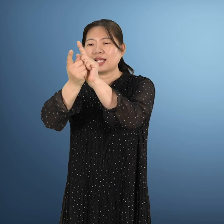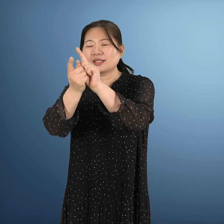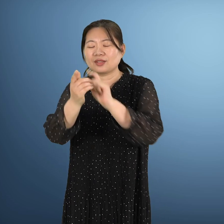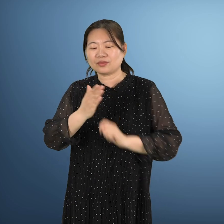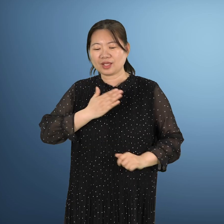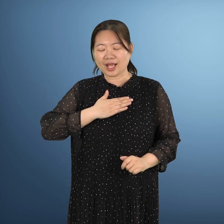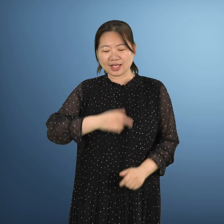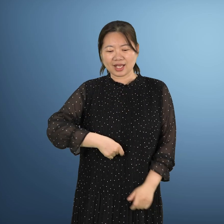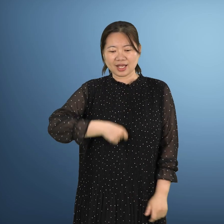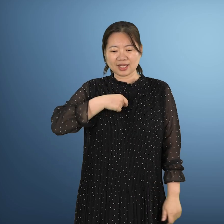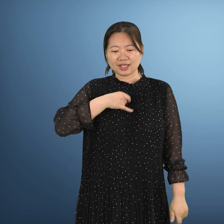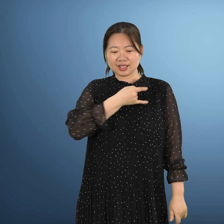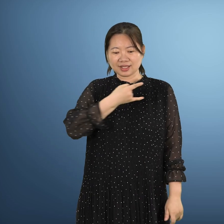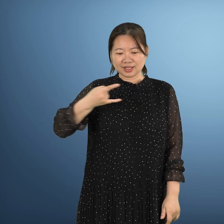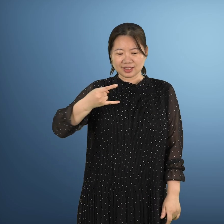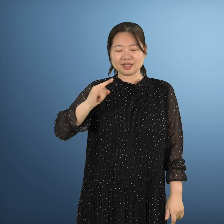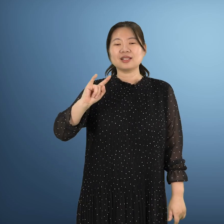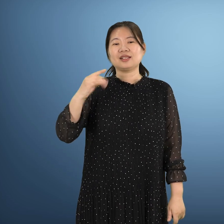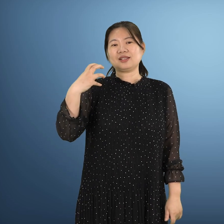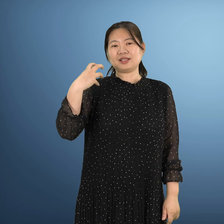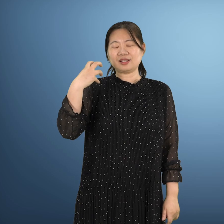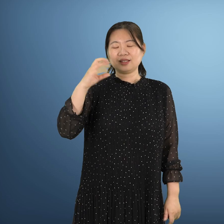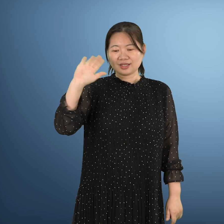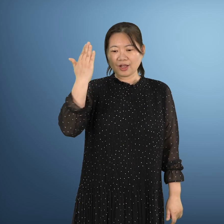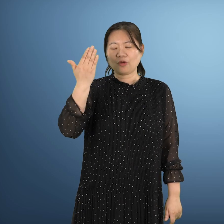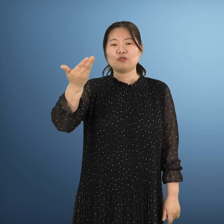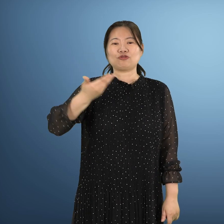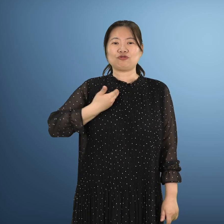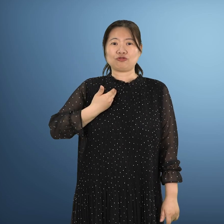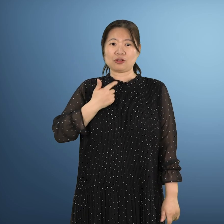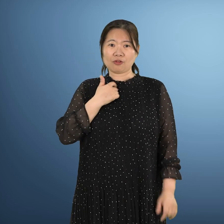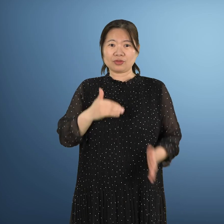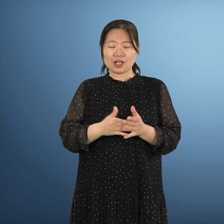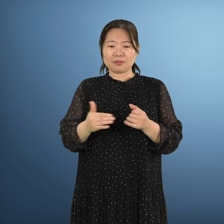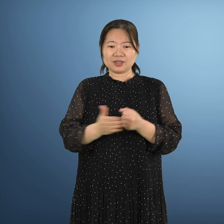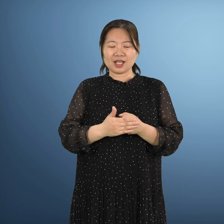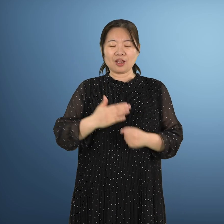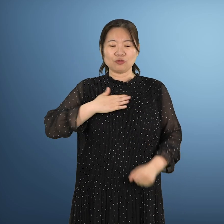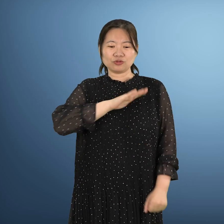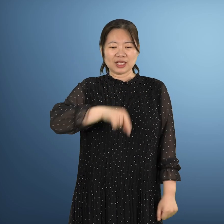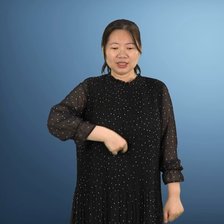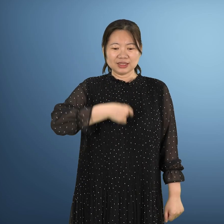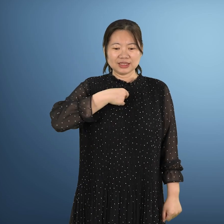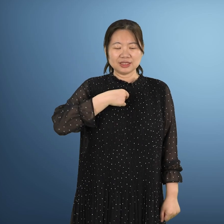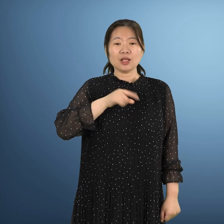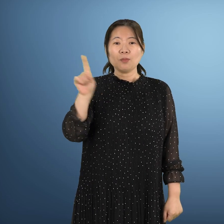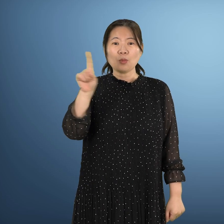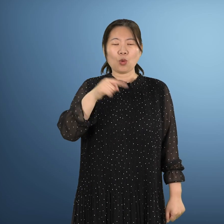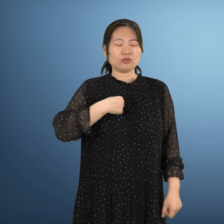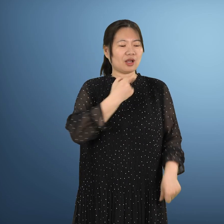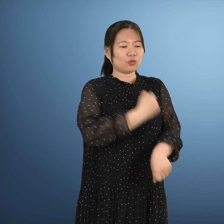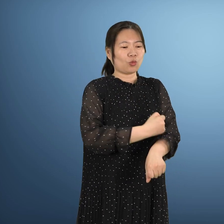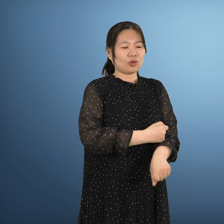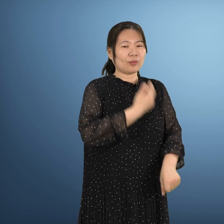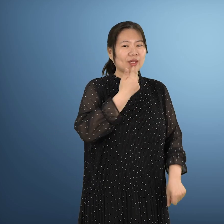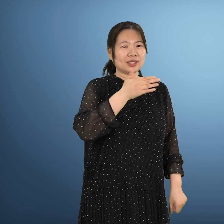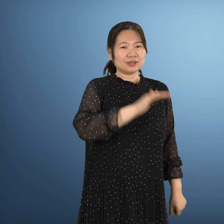되셨어요. 믿습니까? 그것이 우리의 의예요. 나는 공로